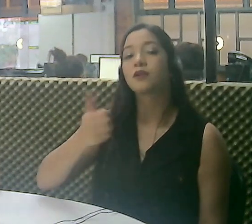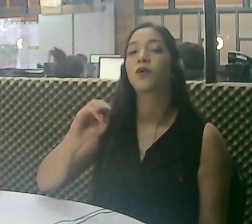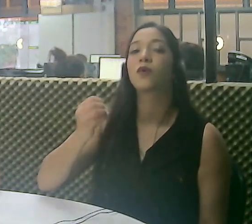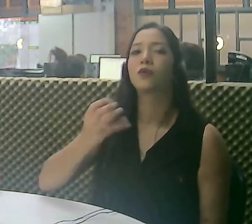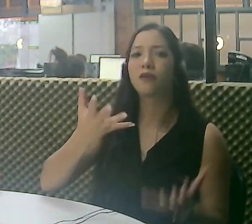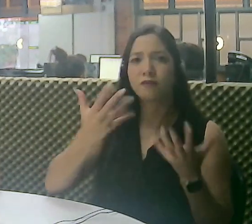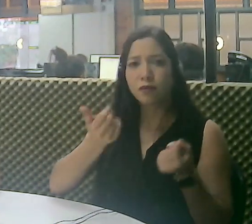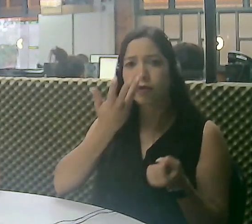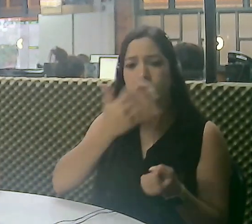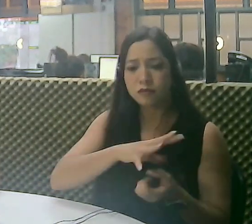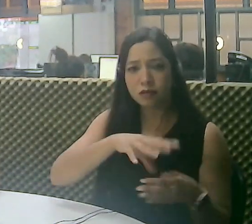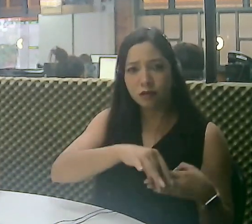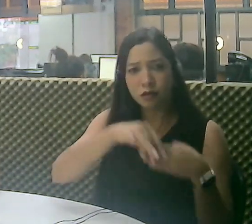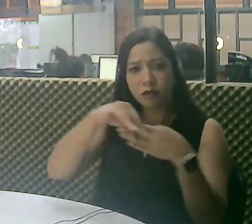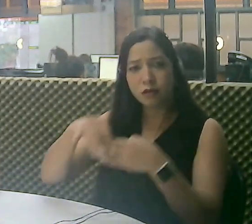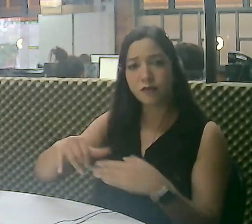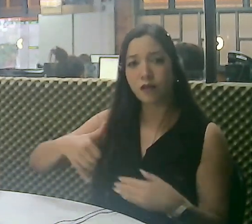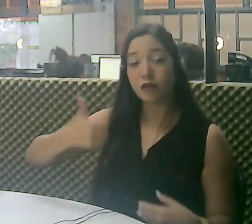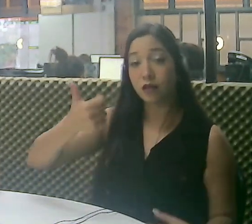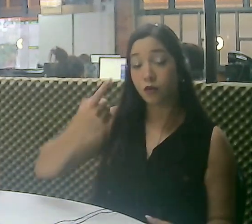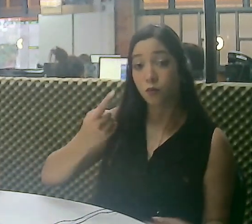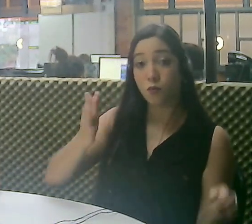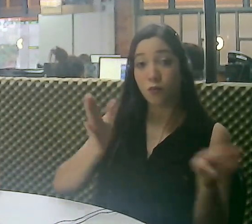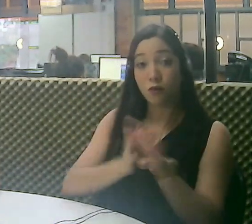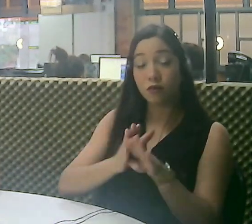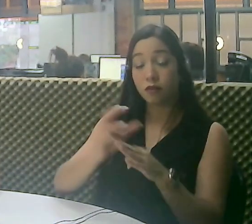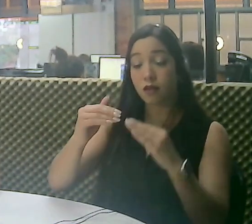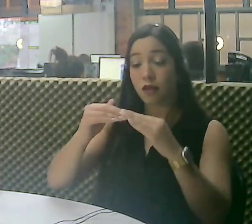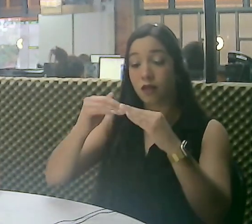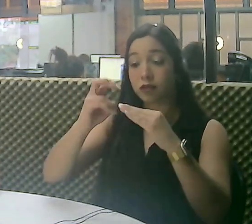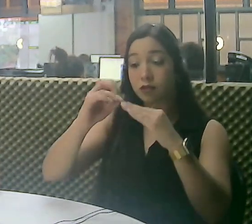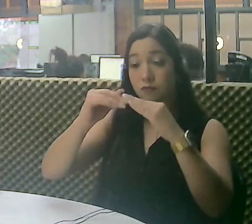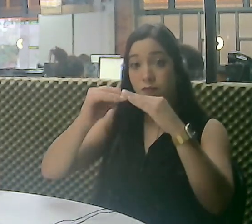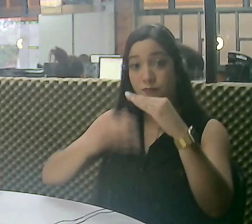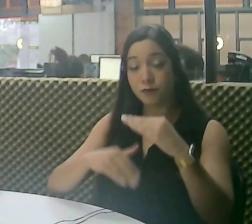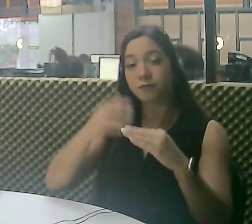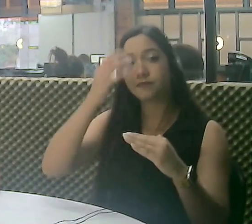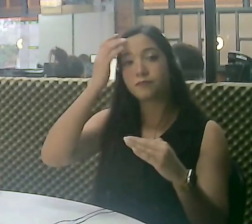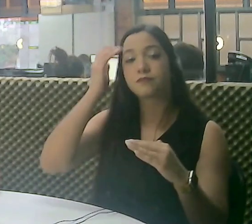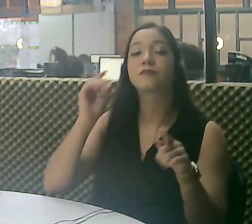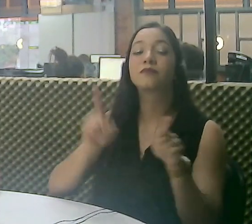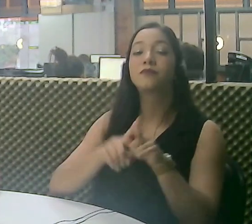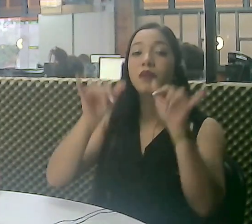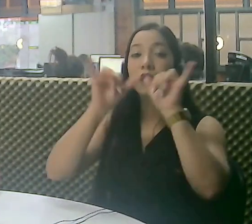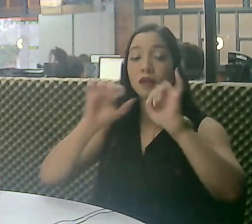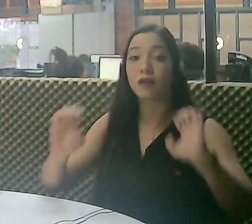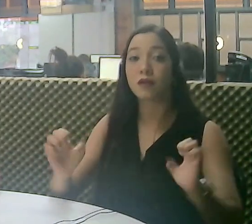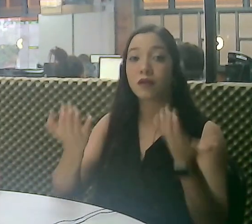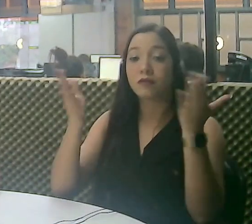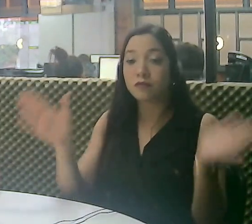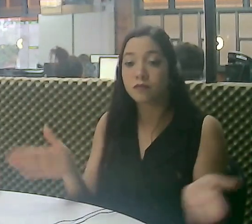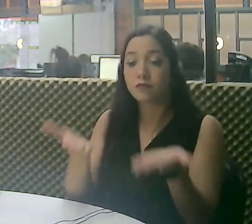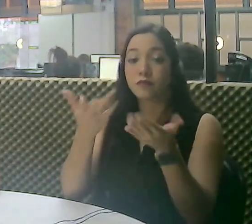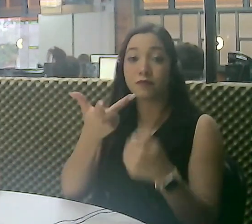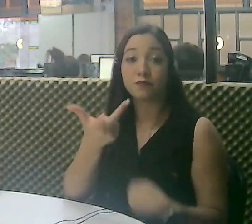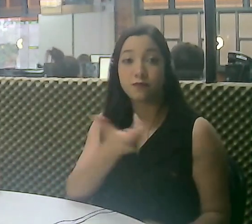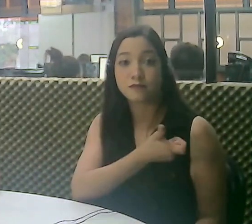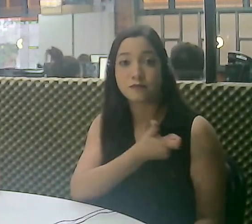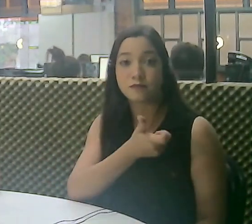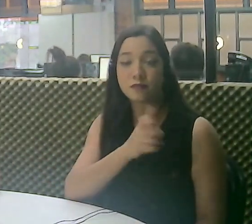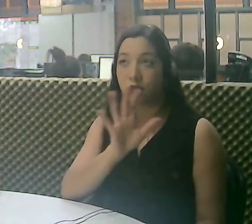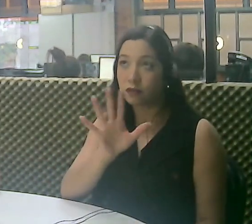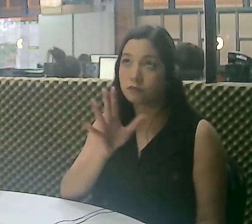levar as crianças de 1 ano até menos de 5 anos para vacinar. Além disso, tem campanha de vacinação,